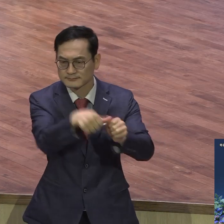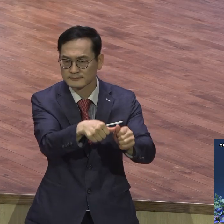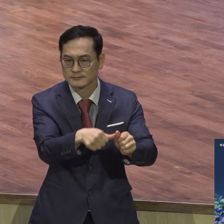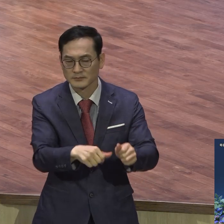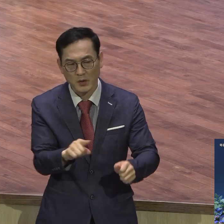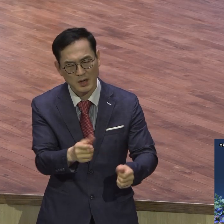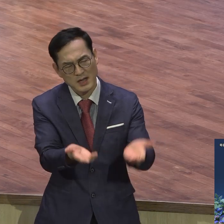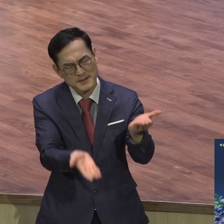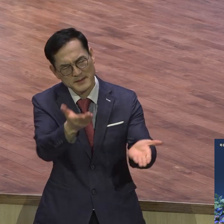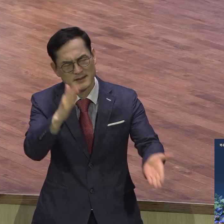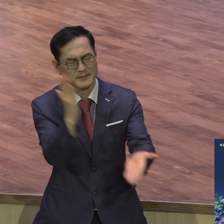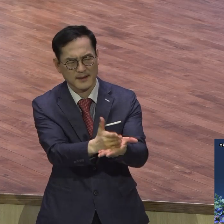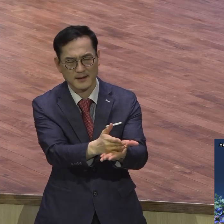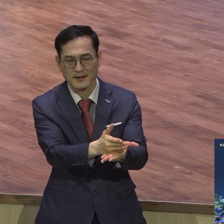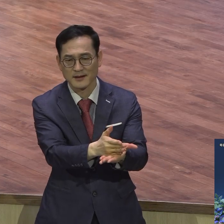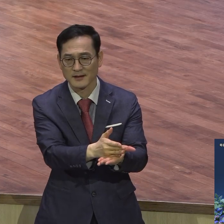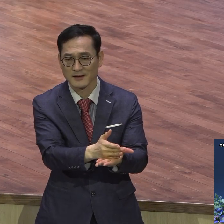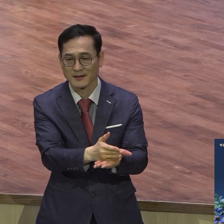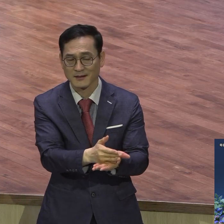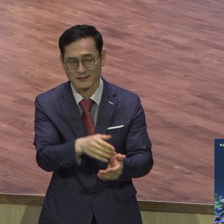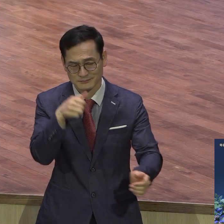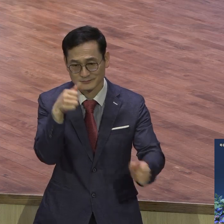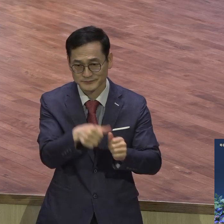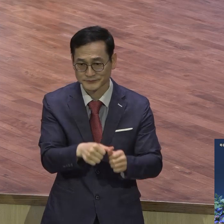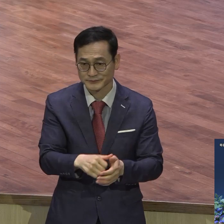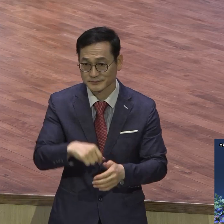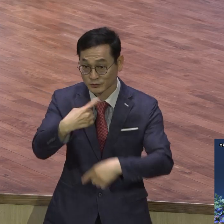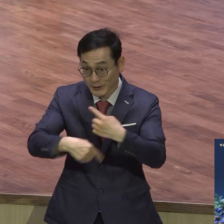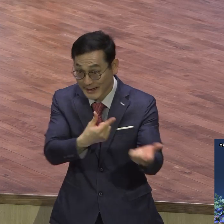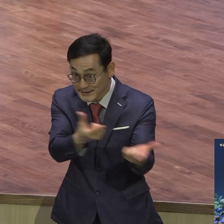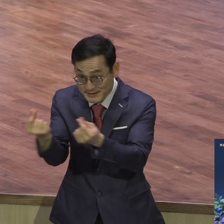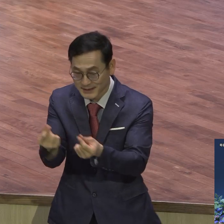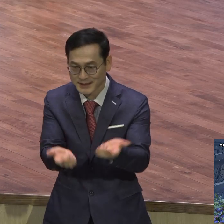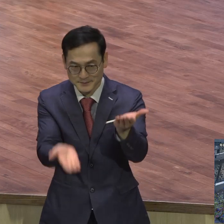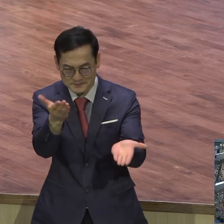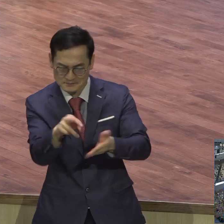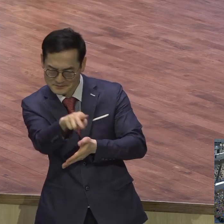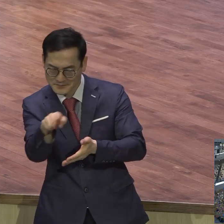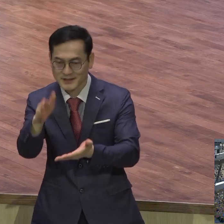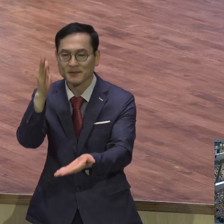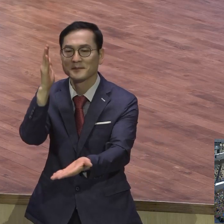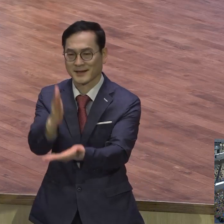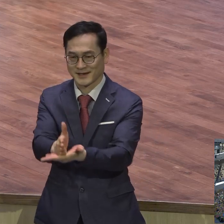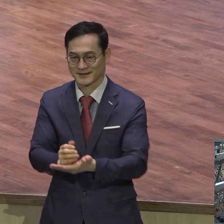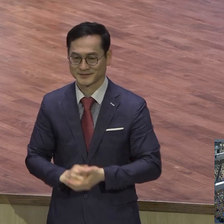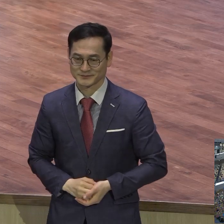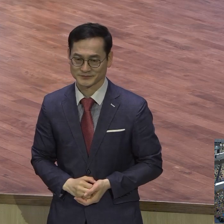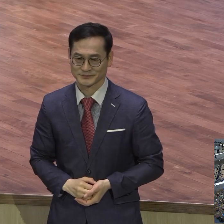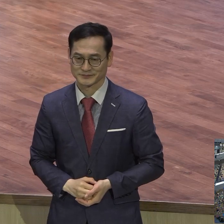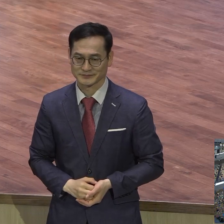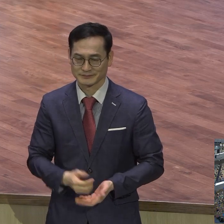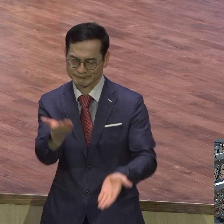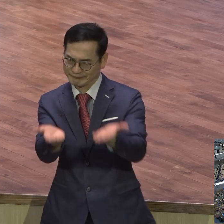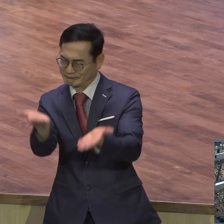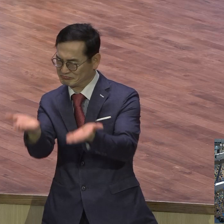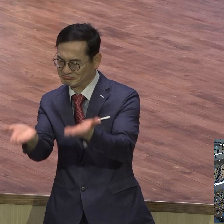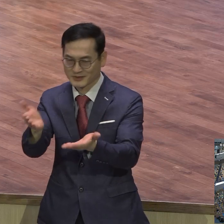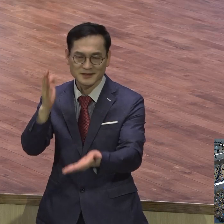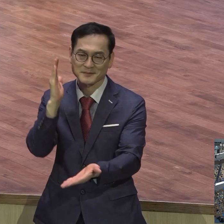비판하지 말라 그랬어요. 같이 봅시다. 비판하지 말자. 비판하지 말자.